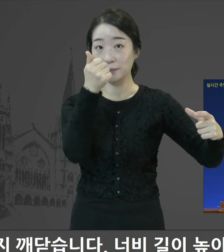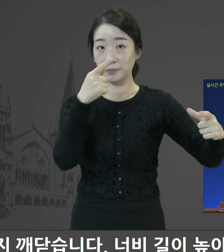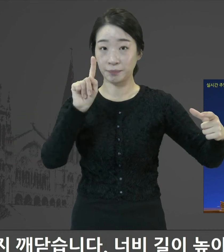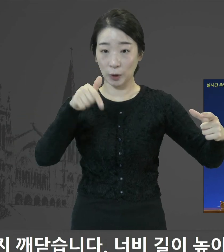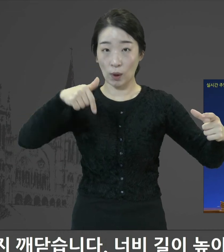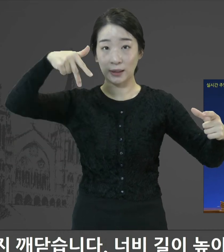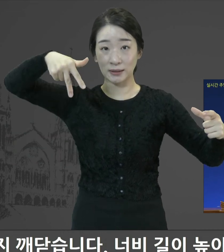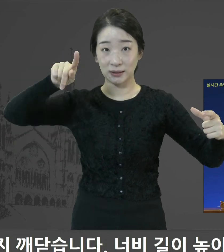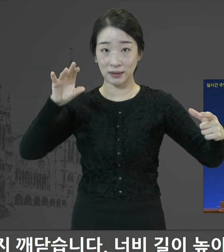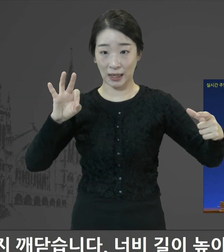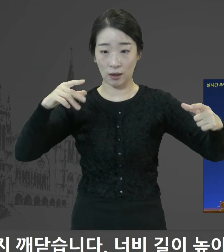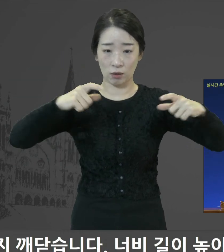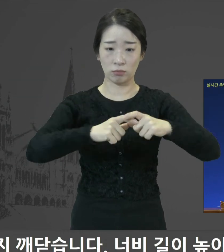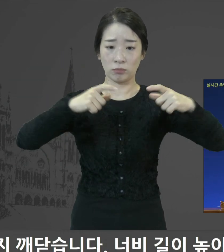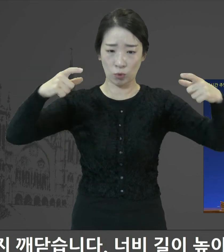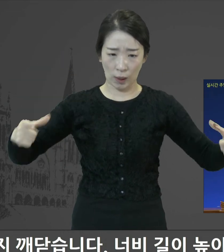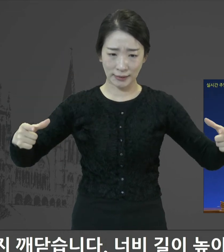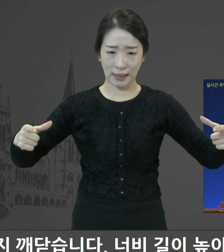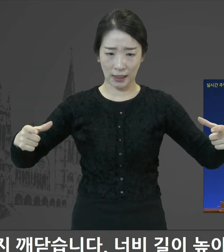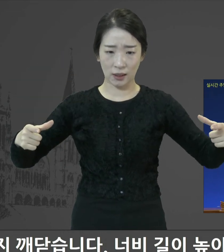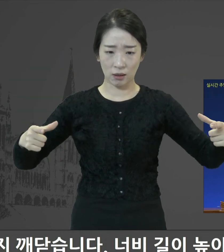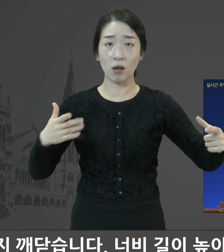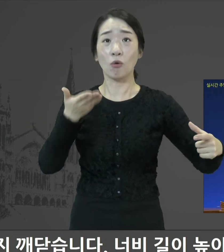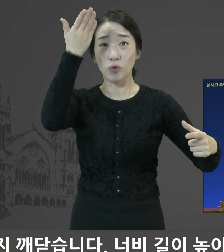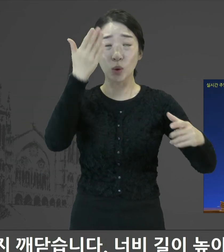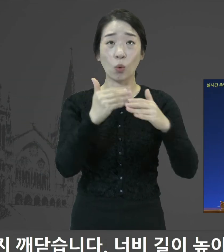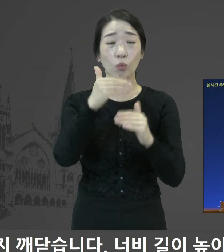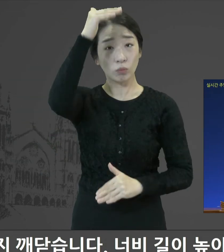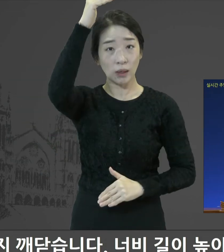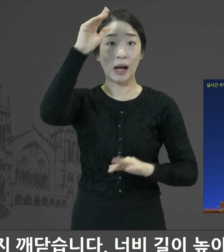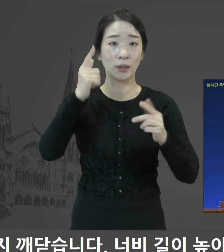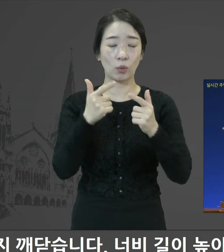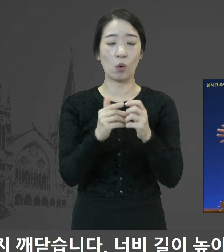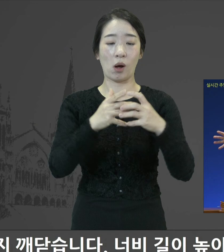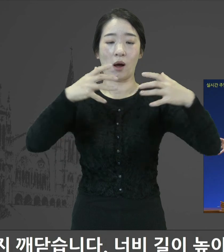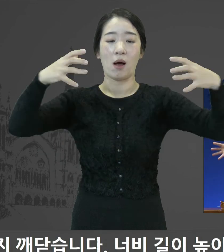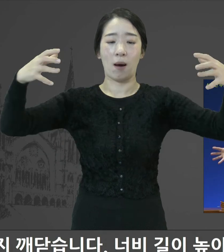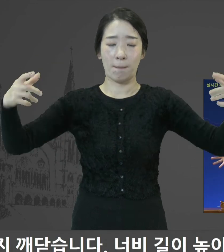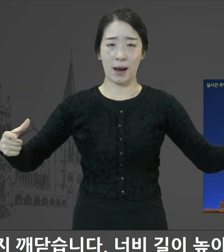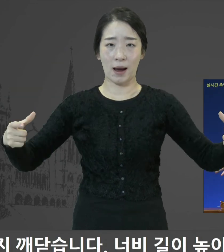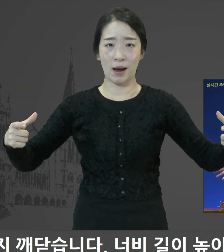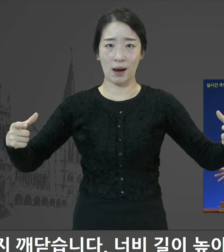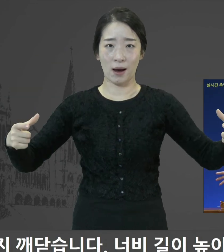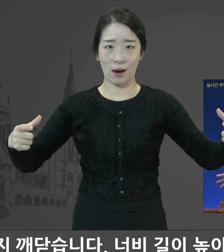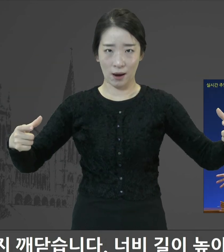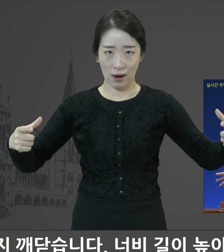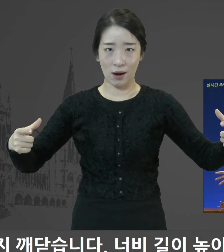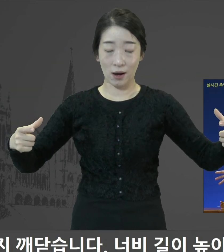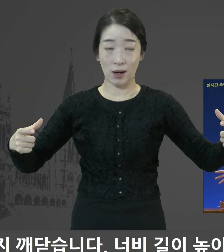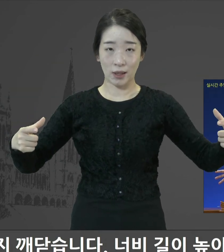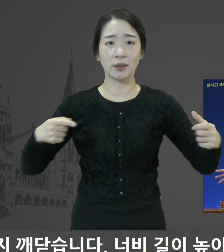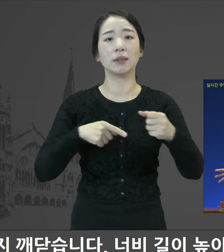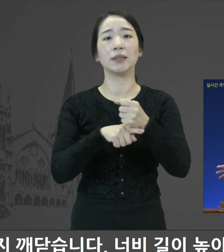것은 그냥 위로만 높이는 게 아니라 하나님을 확장시키는 거예요. 확장시키는 거예요.